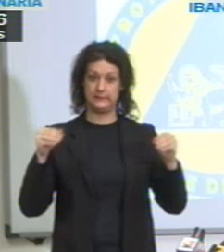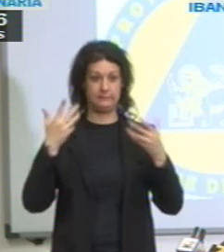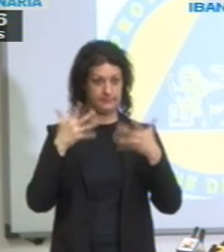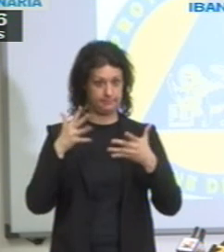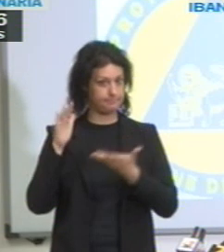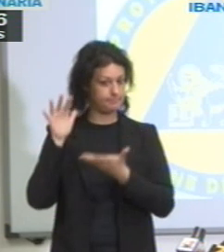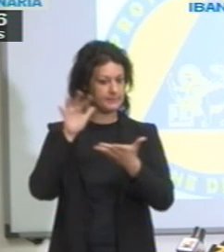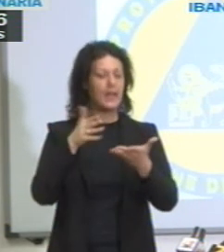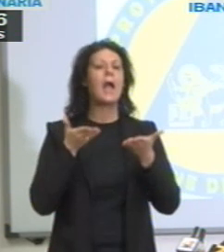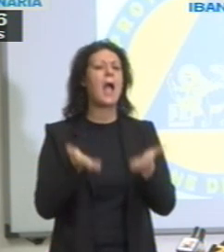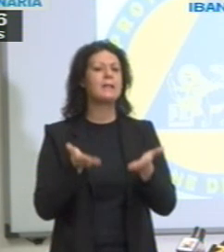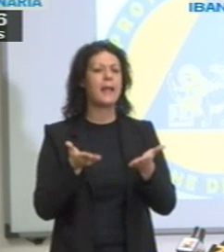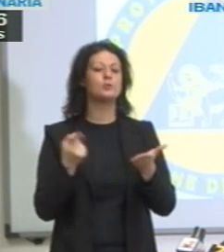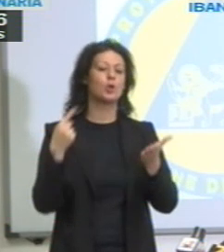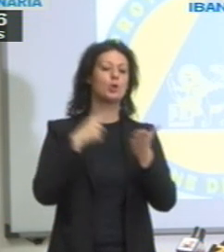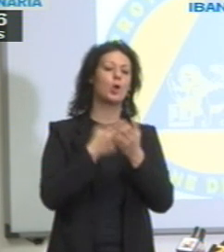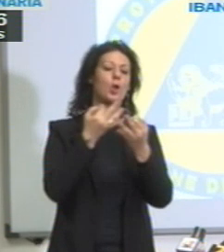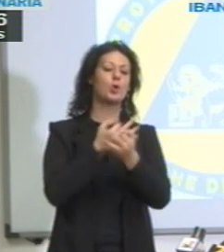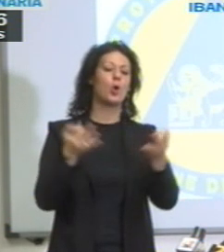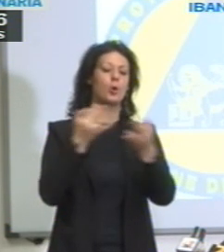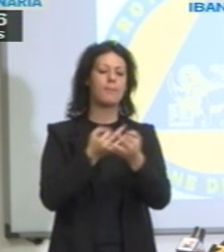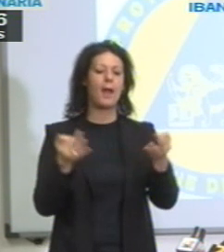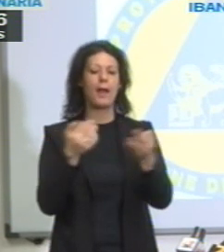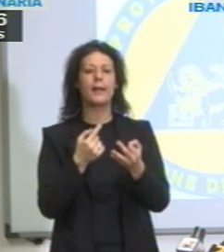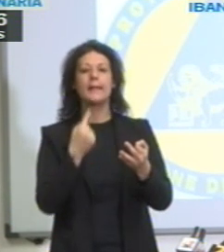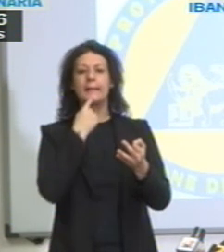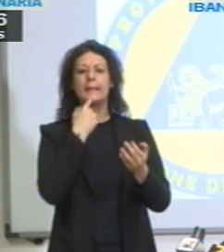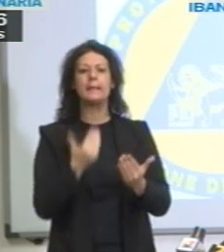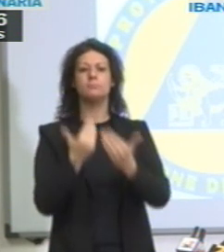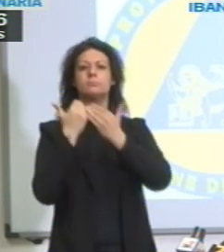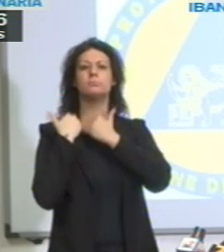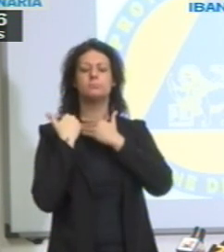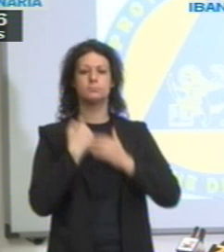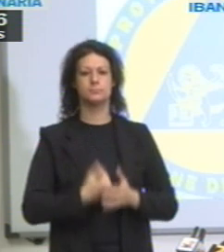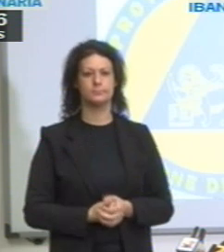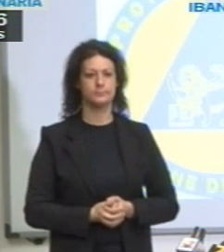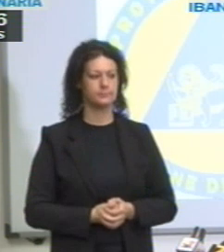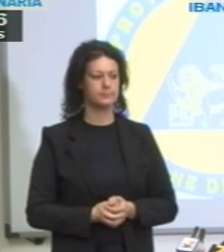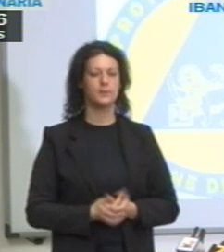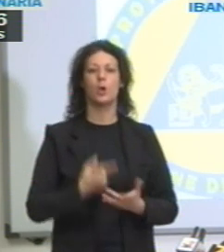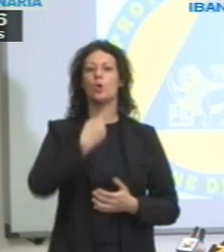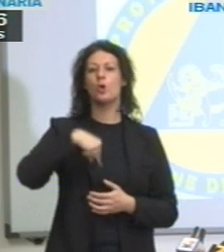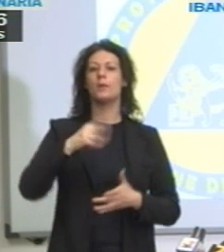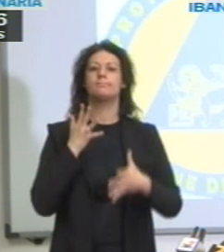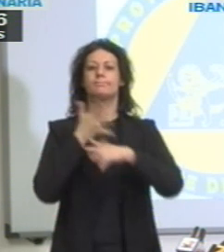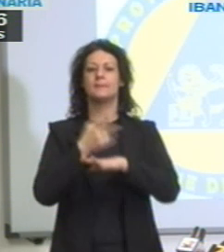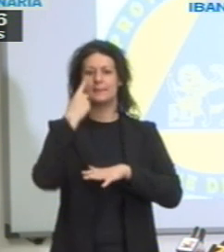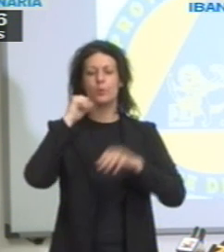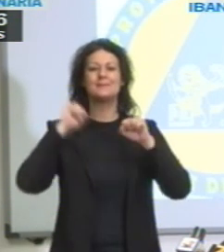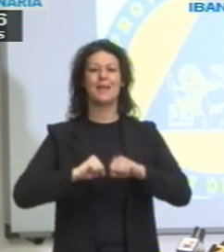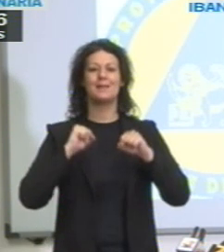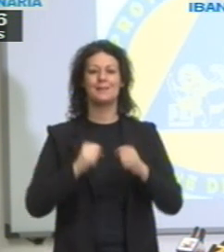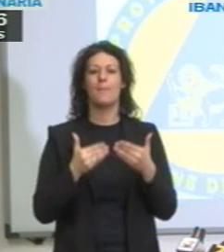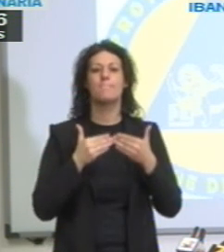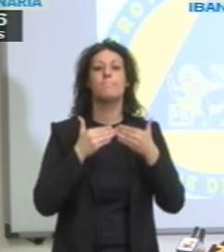va alla normalità, chi se ne dovrà occupare? Ma guardate, noi facciamo un'azione di sanità pubblica. Attenzione che le parole hanno